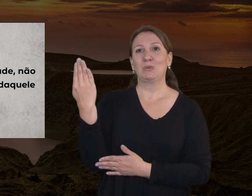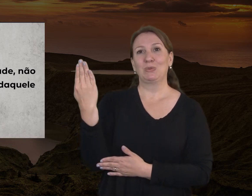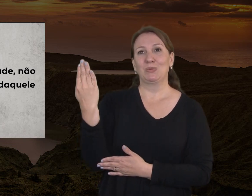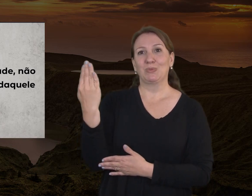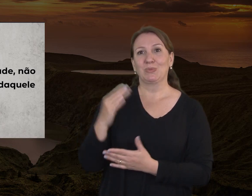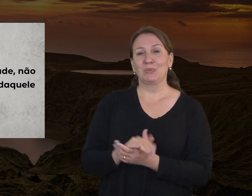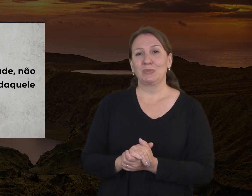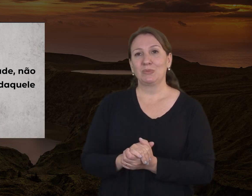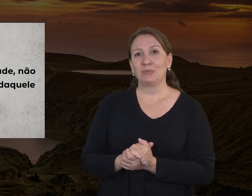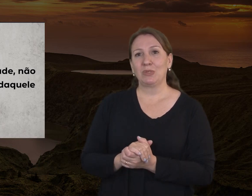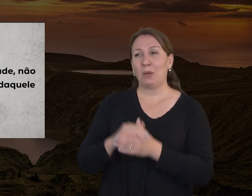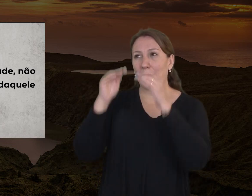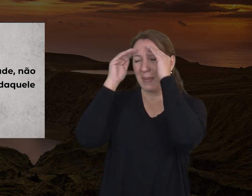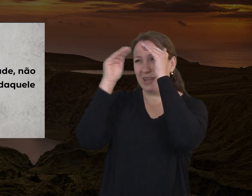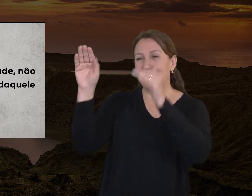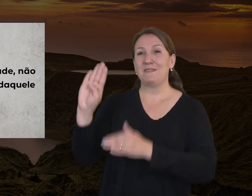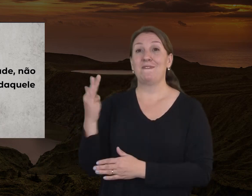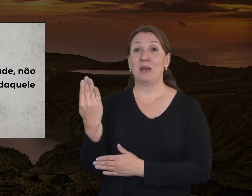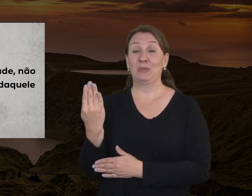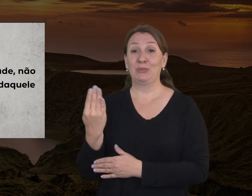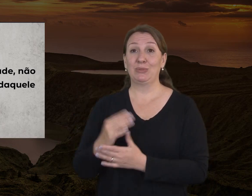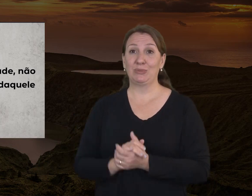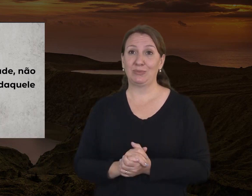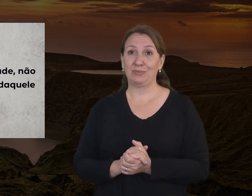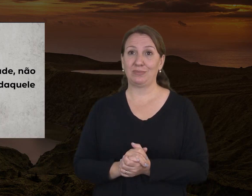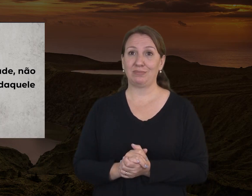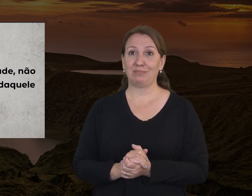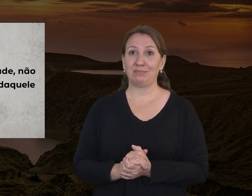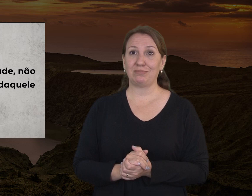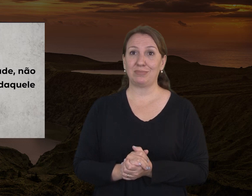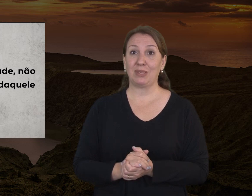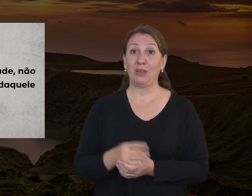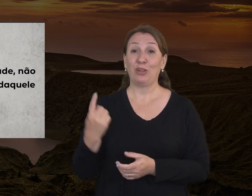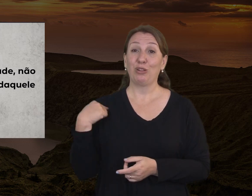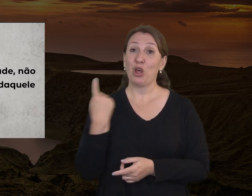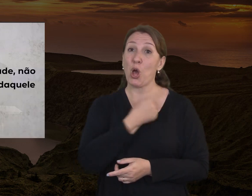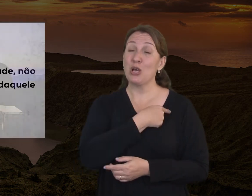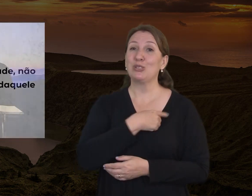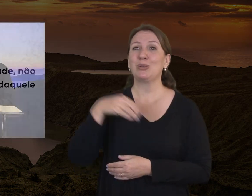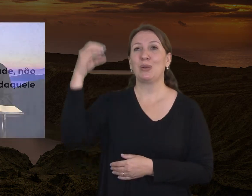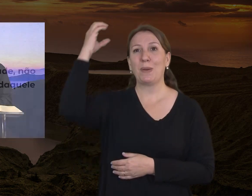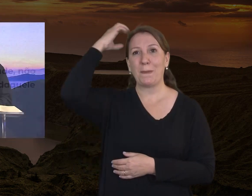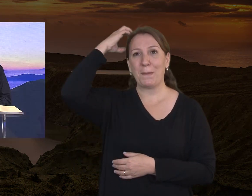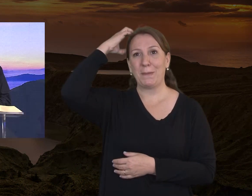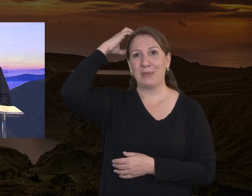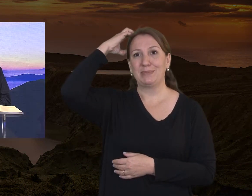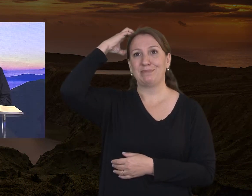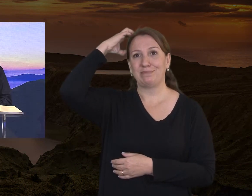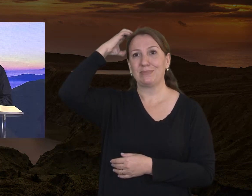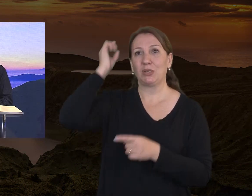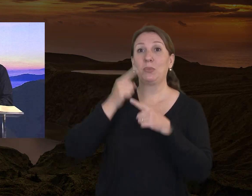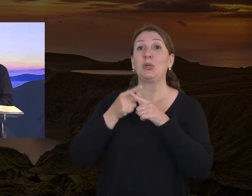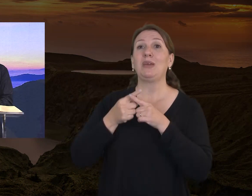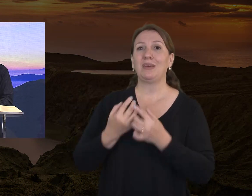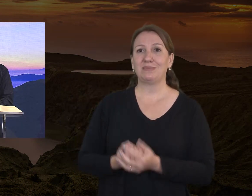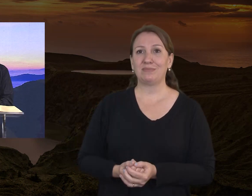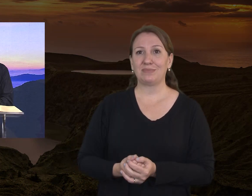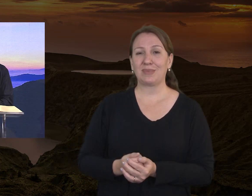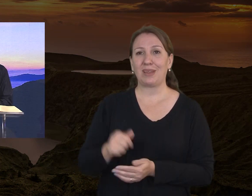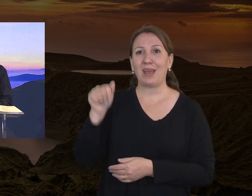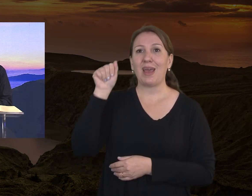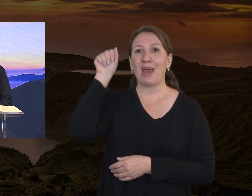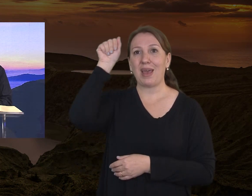Na verdade, nós somos culpados disso. Quando Adão caiu, desconectou de Deus,